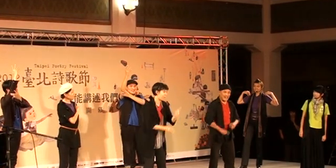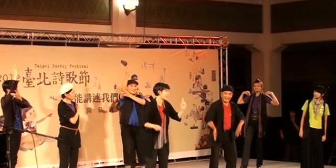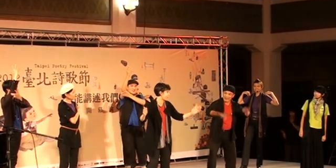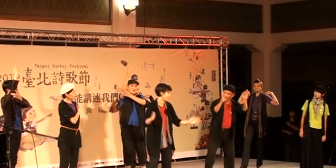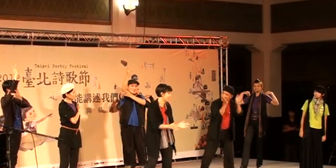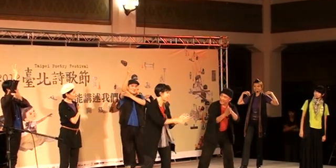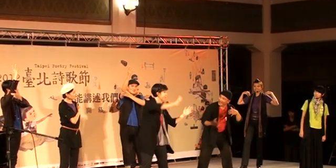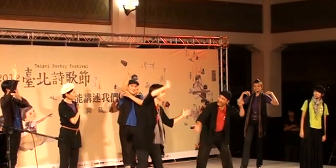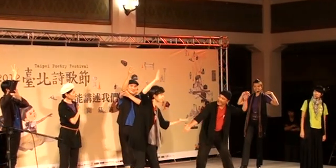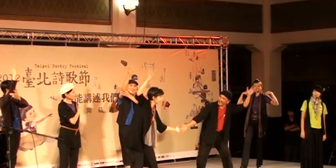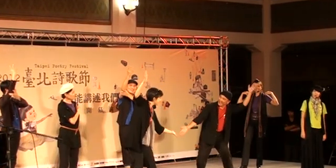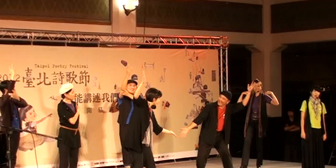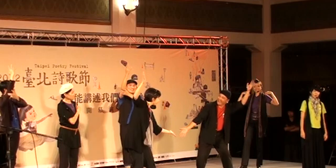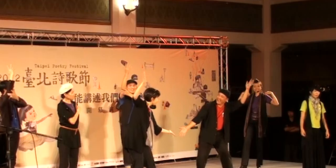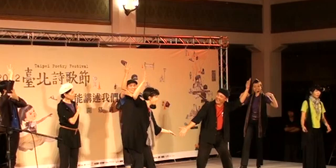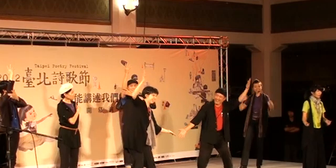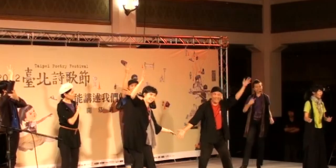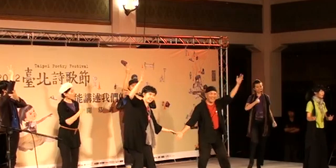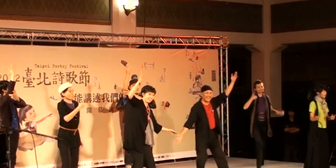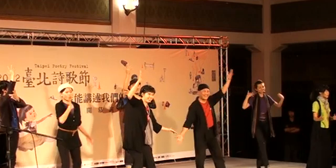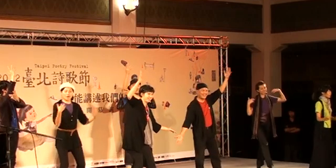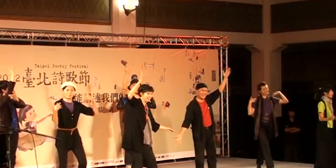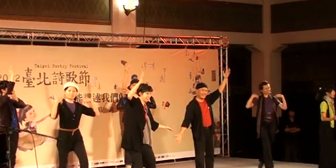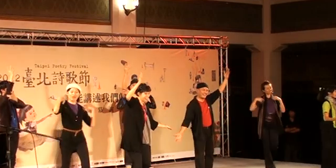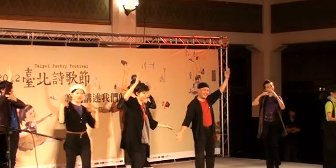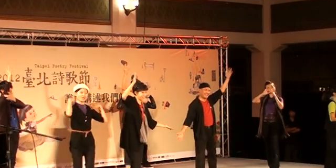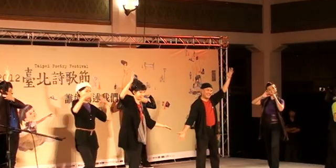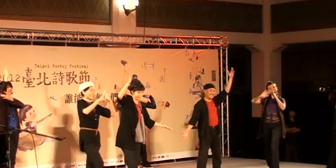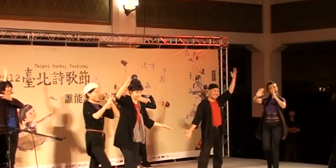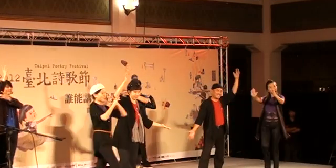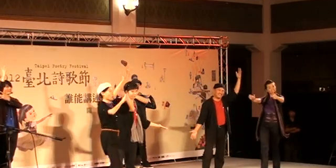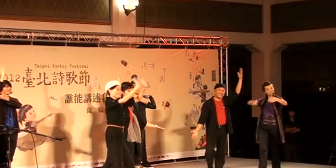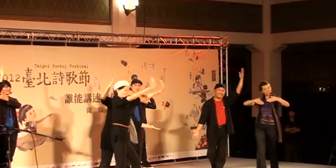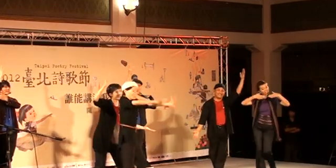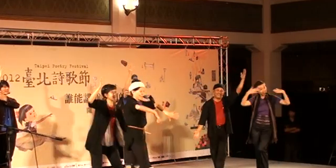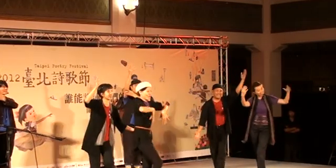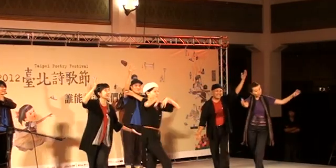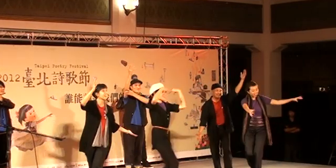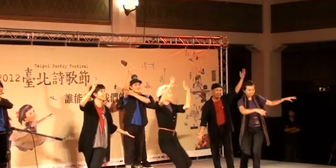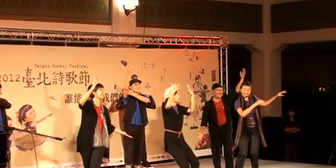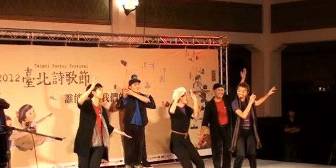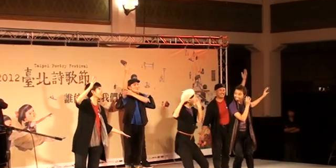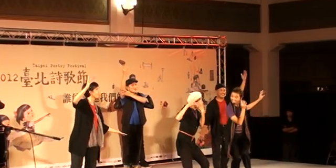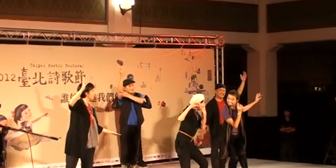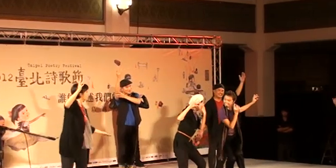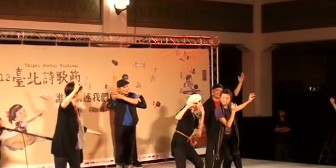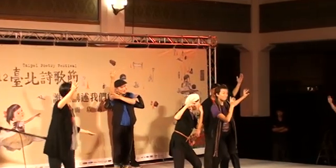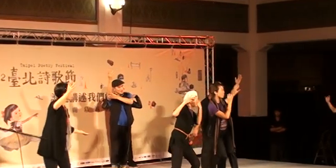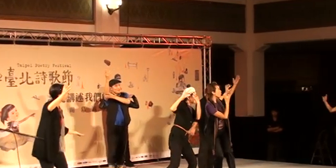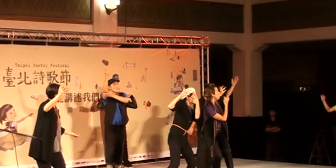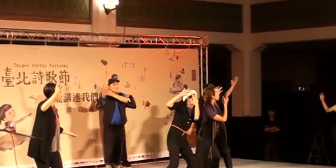伐， 我忙于吹响迎春的芦笛。